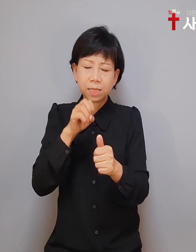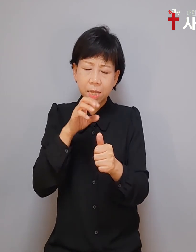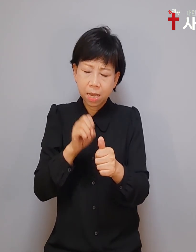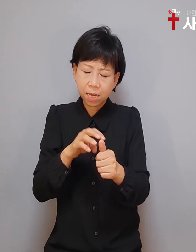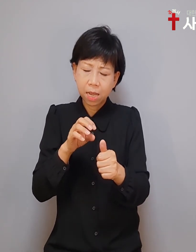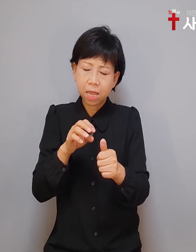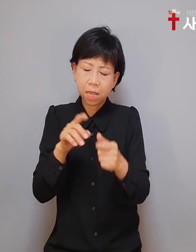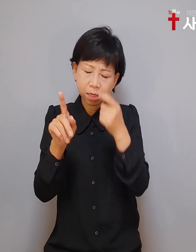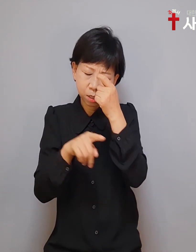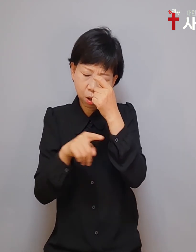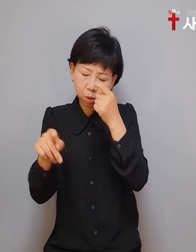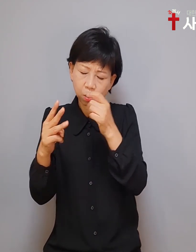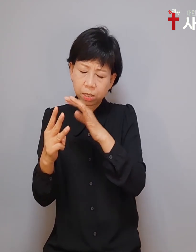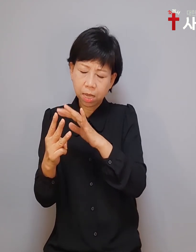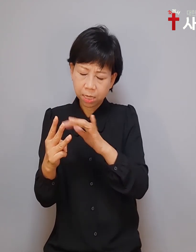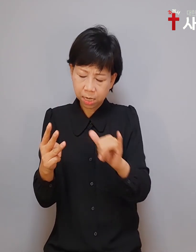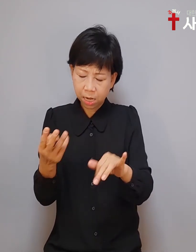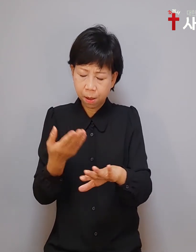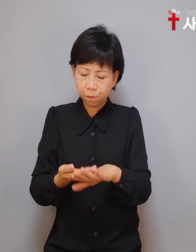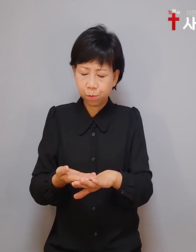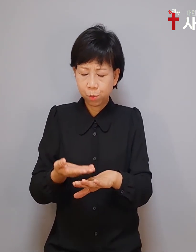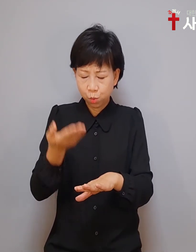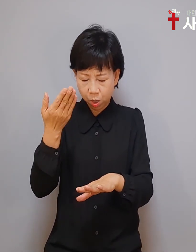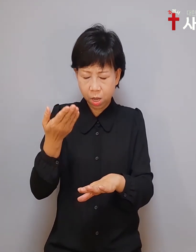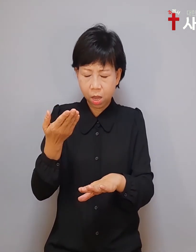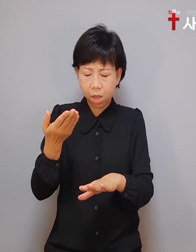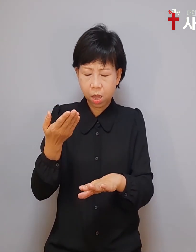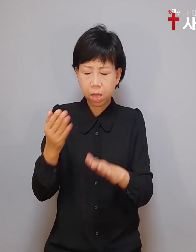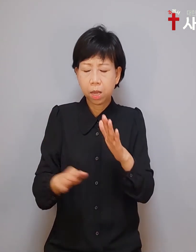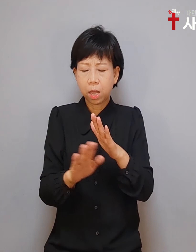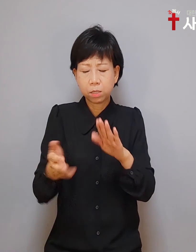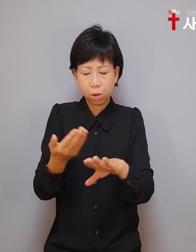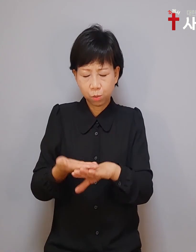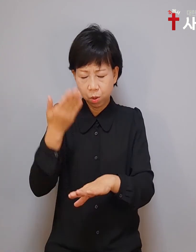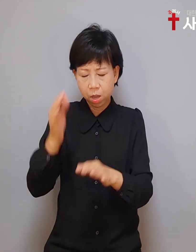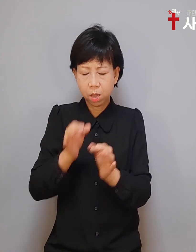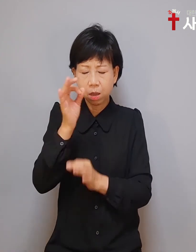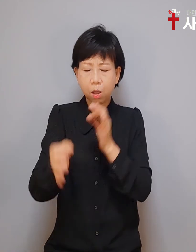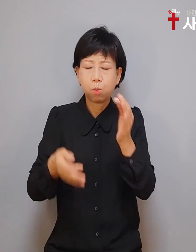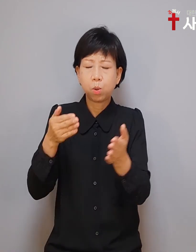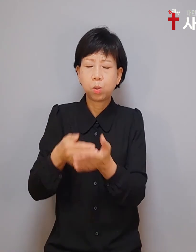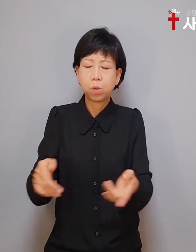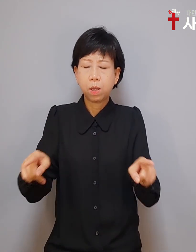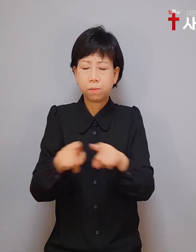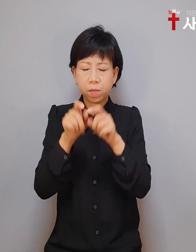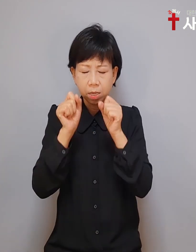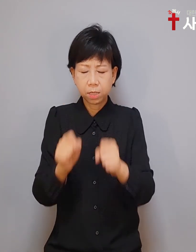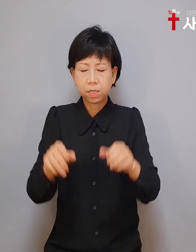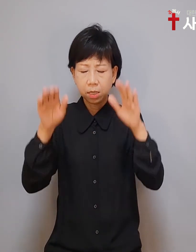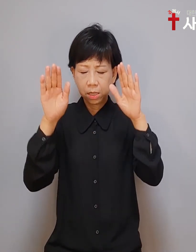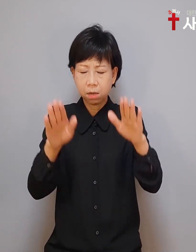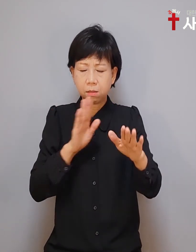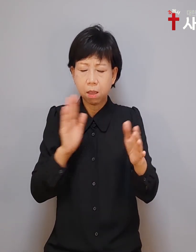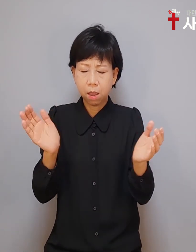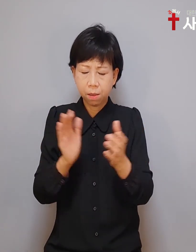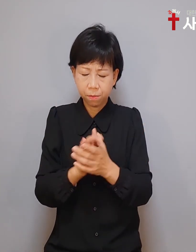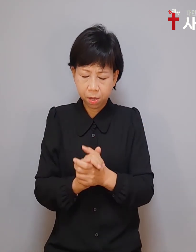송정민, 김지수 세 분 그 믿음 위에 가정 위에 영원토록 함께 있을지어다. 아멘.